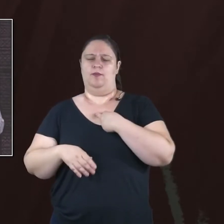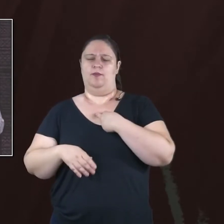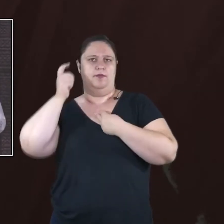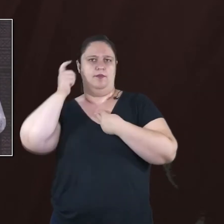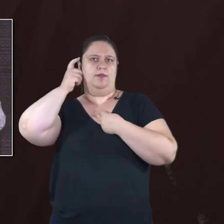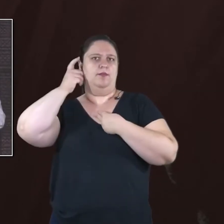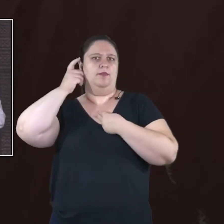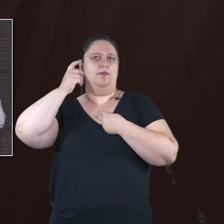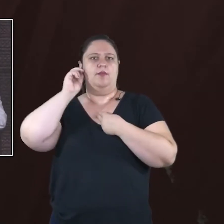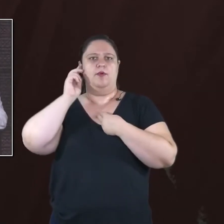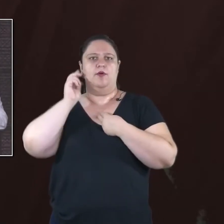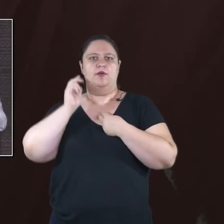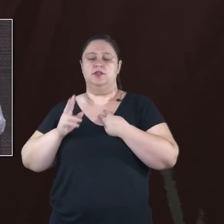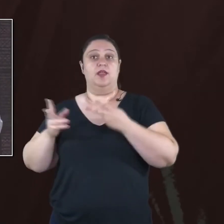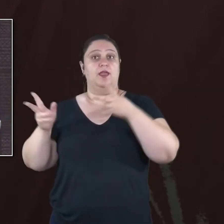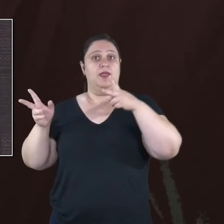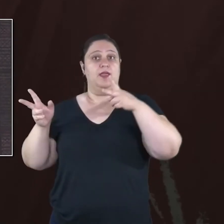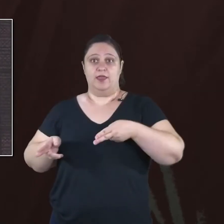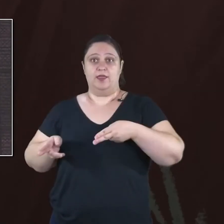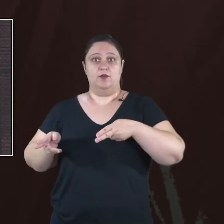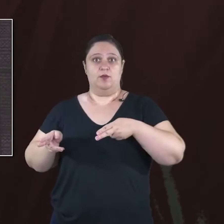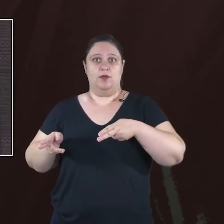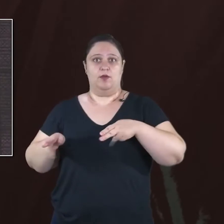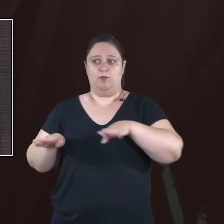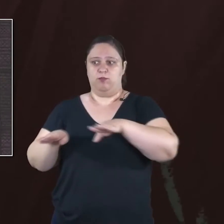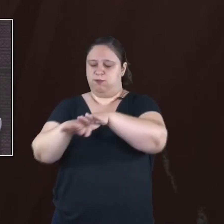Não usamos linguagem de bajulação com intuitos gananciosos, para que